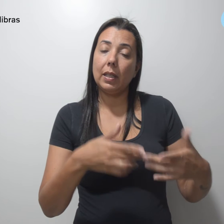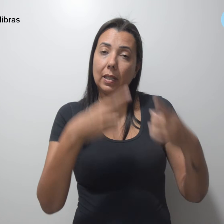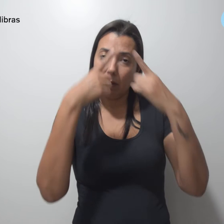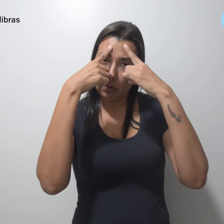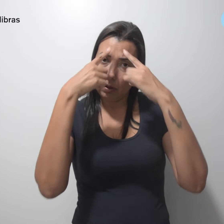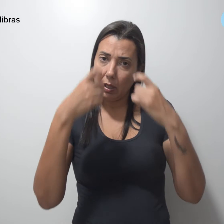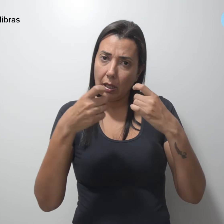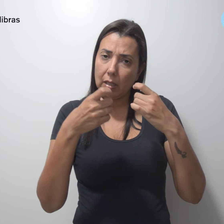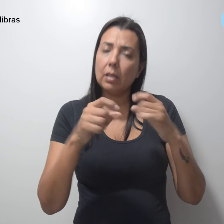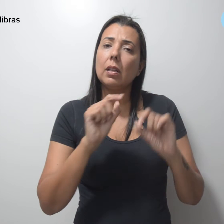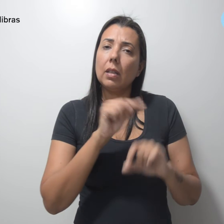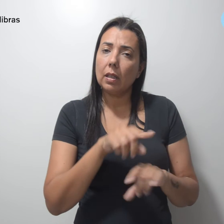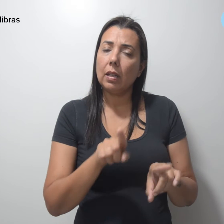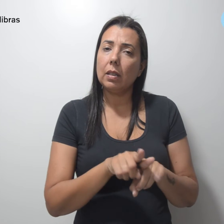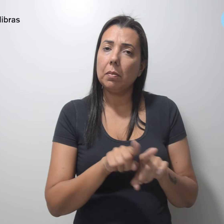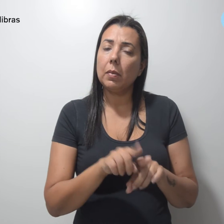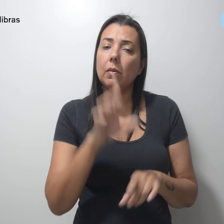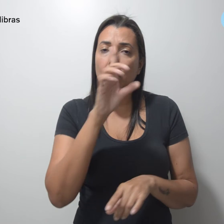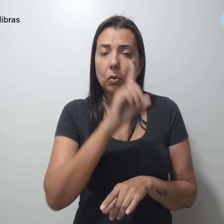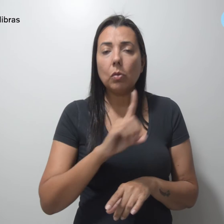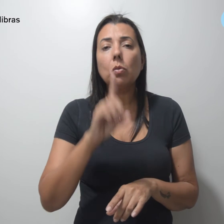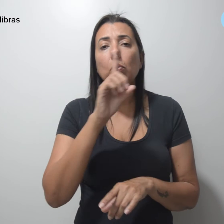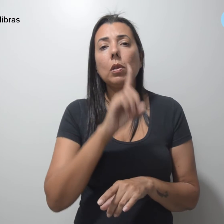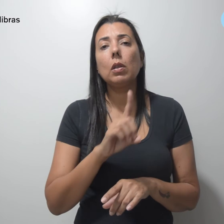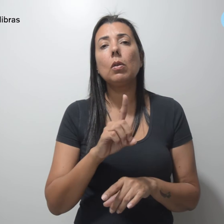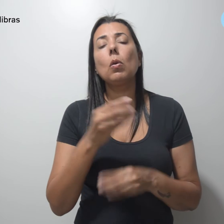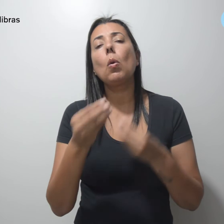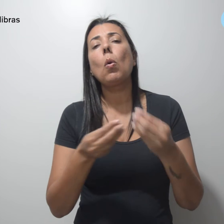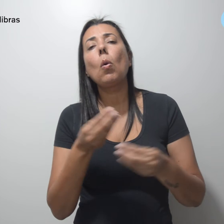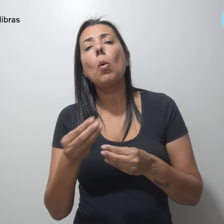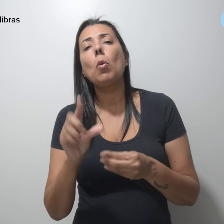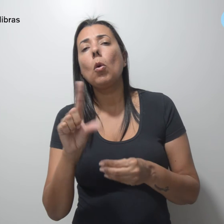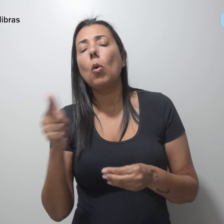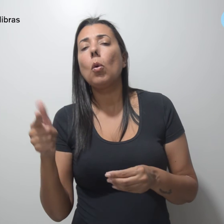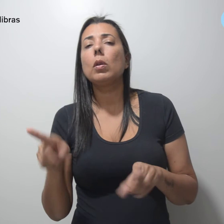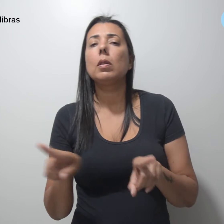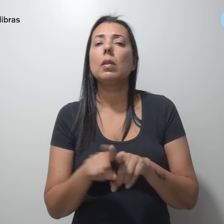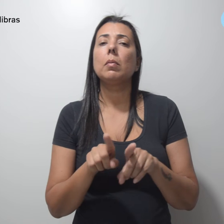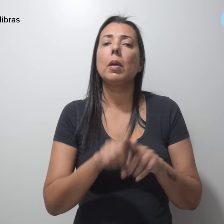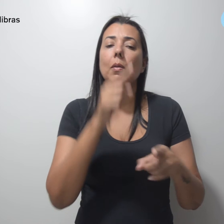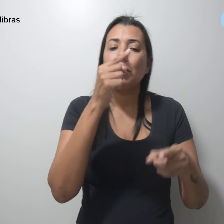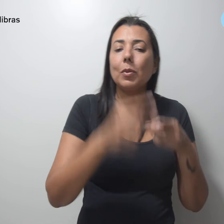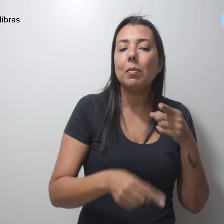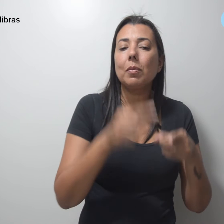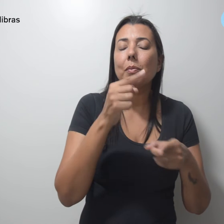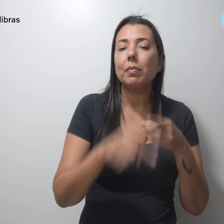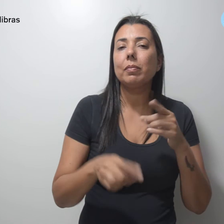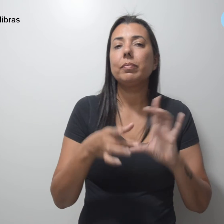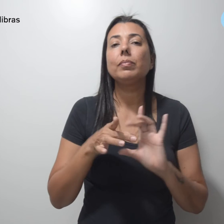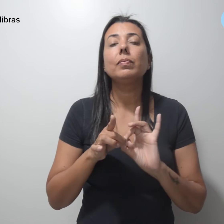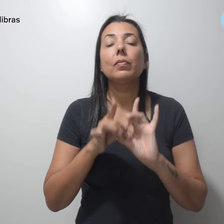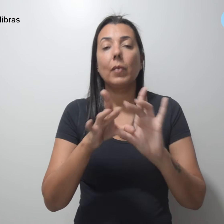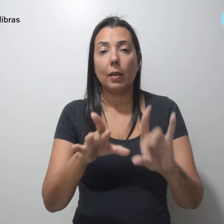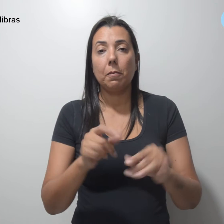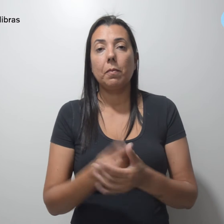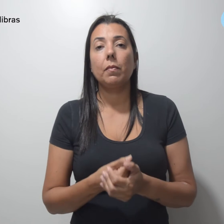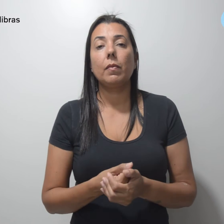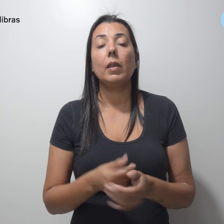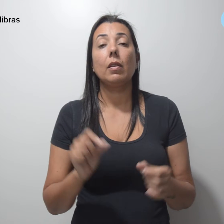ação terrorista desse domingo, como as demais violações contra a democracia cometidas